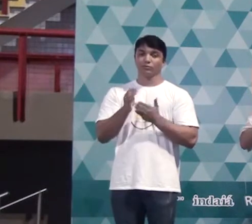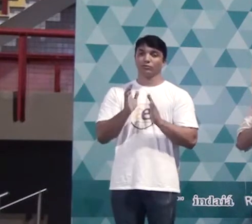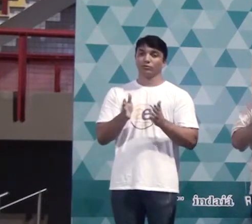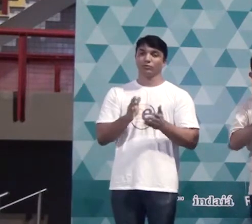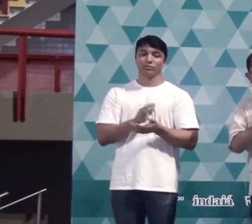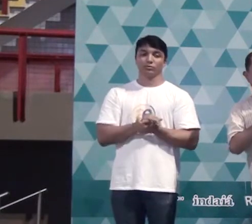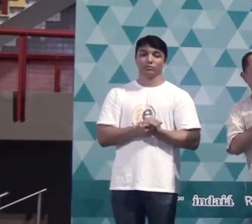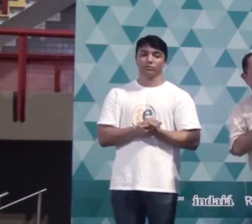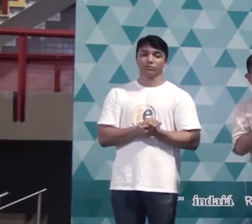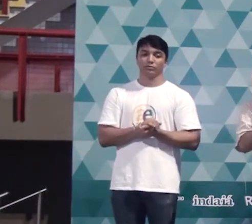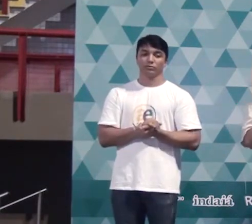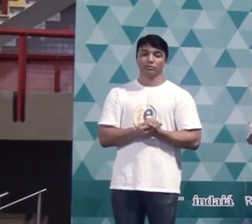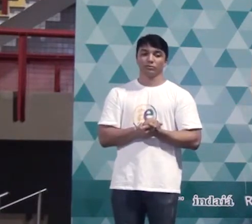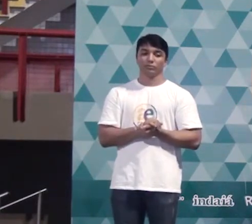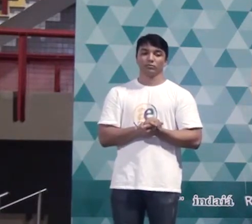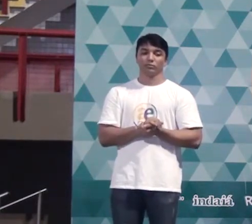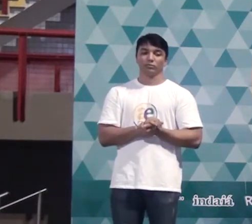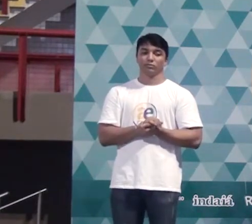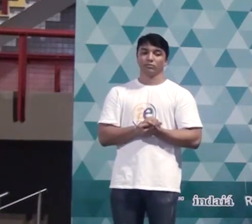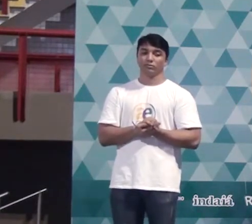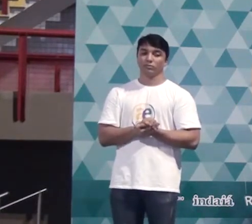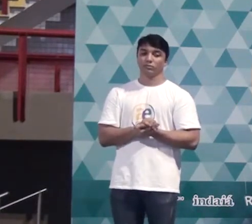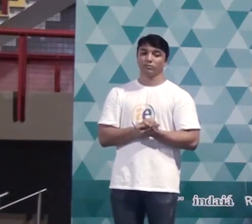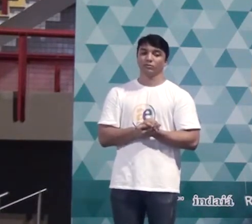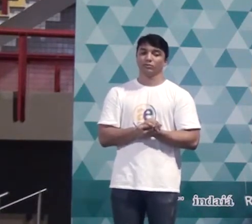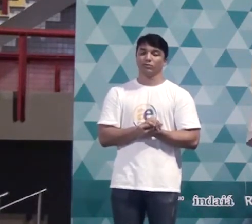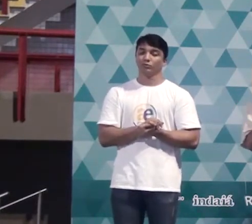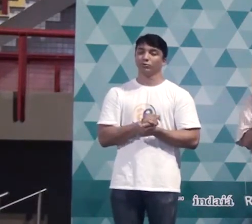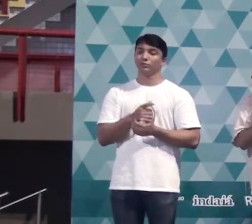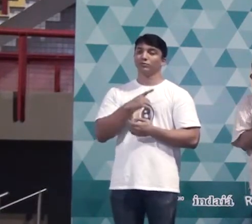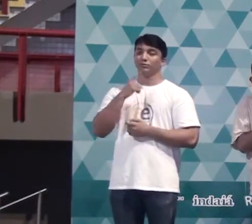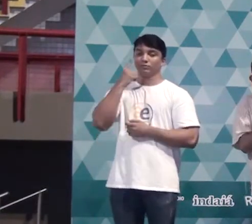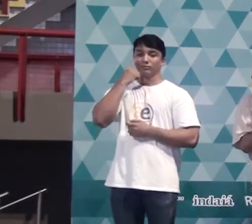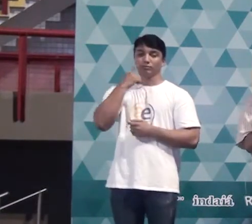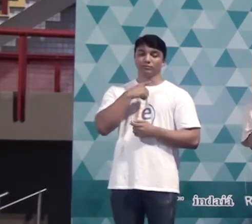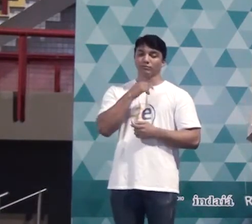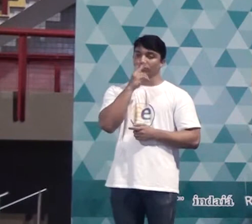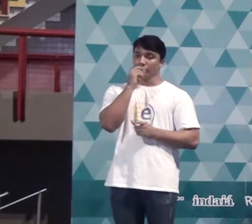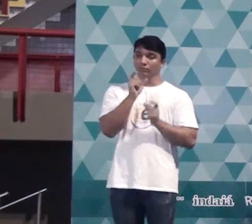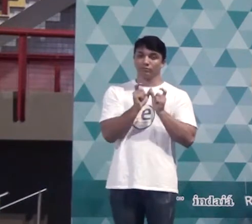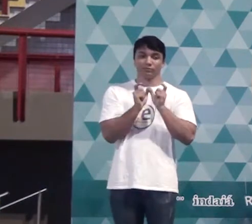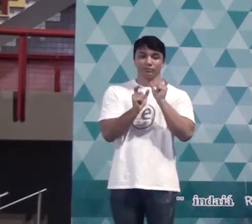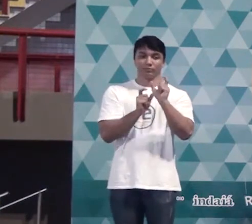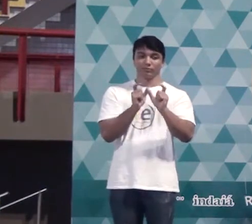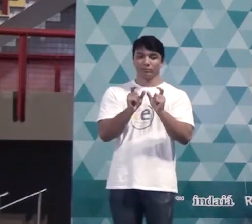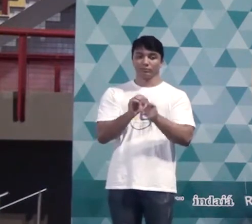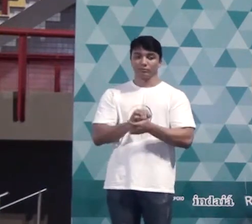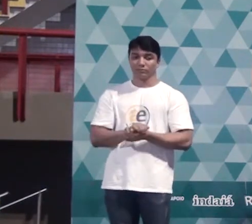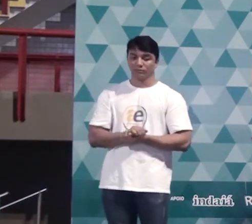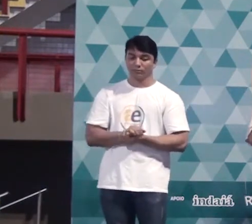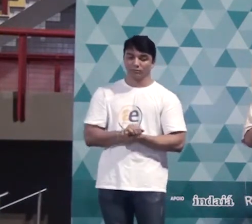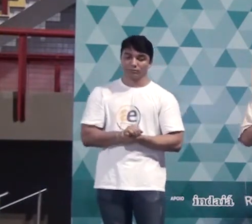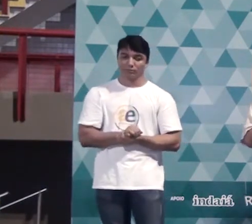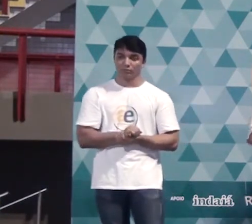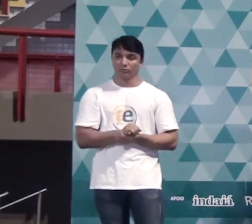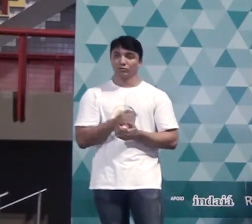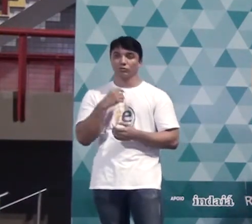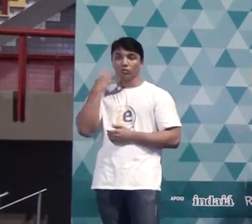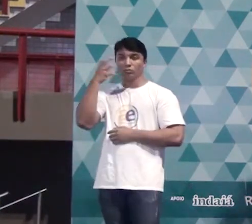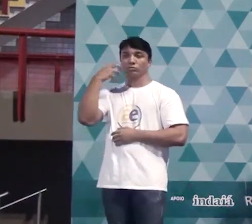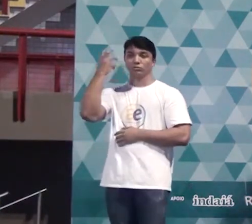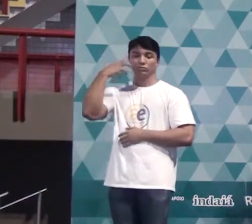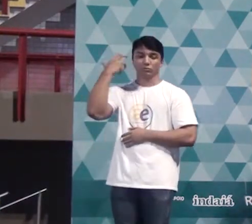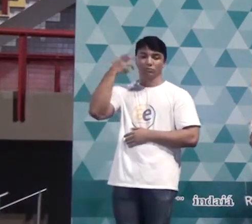aí. Não é ela que está tocando no violão. Mas só para se lembrar um pedacinho, a gente passar depois. Lhe falar, meu grande